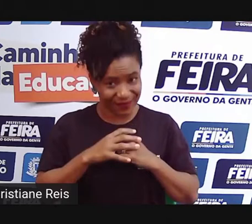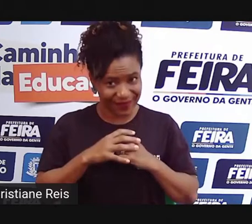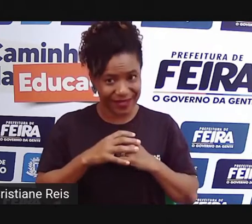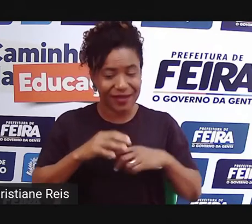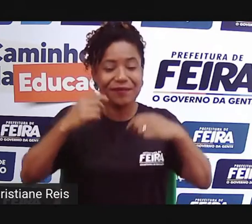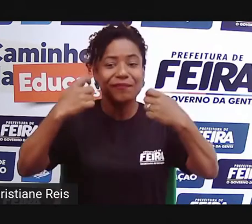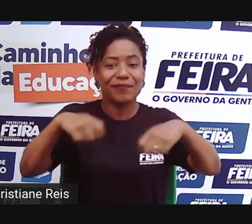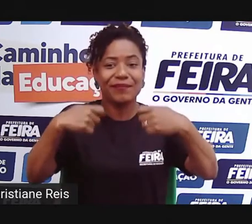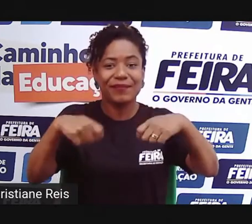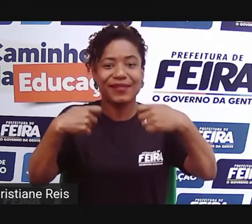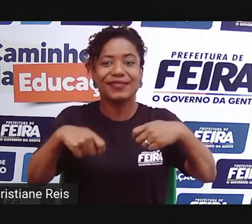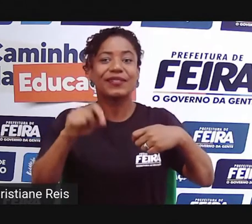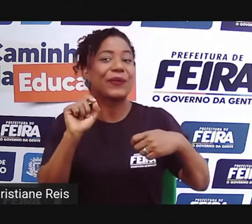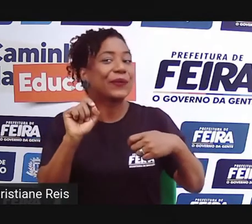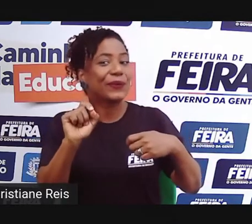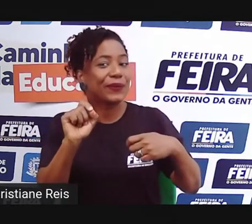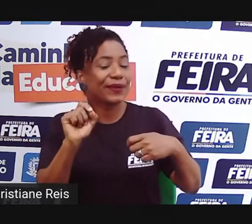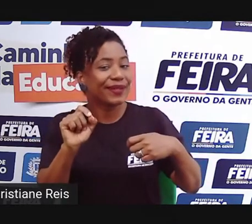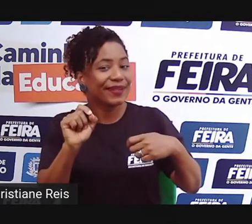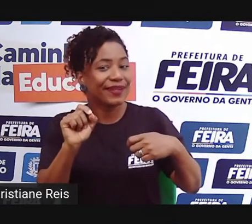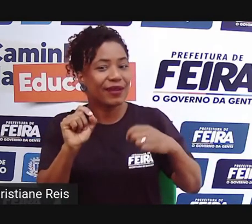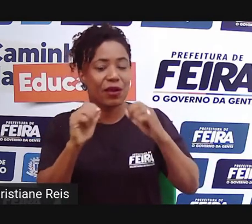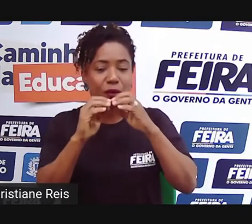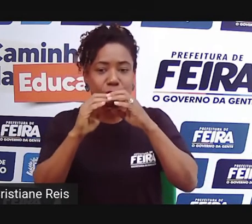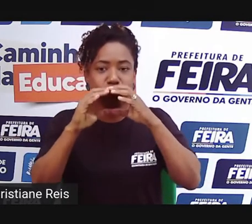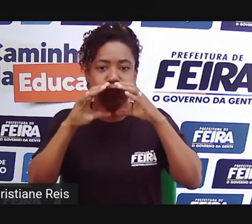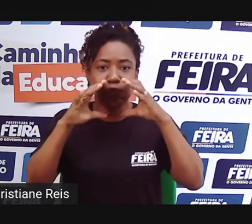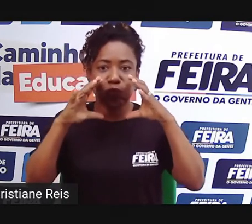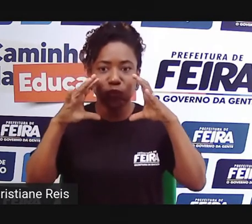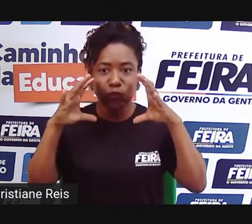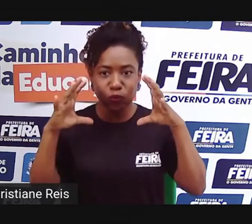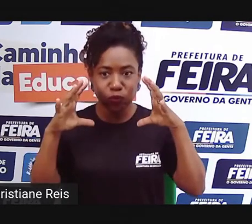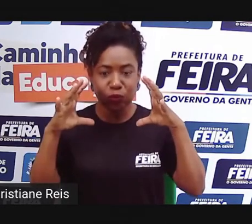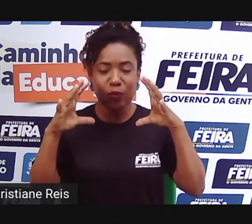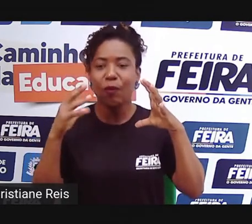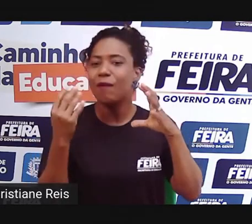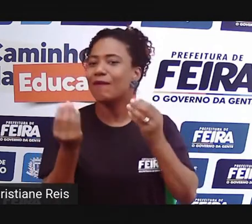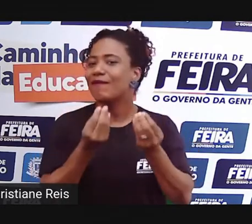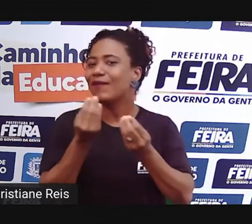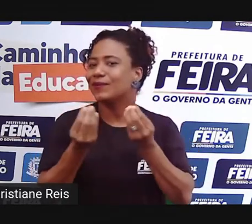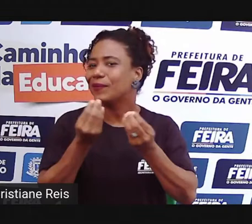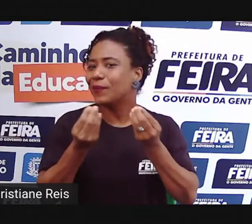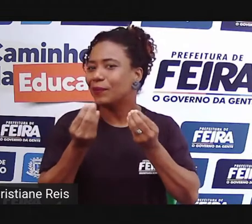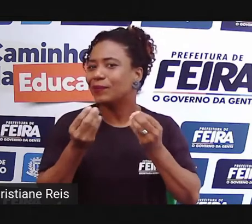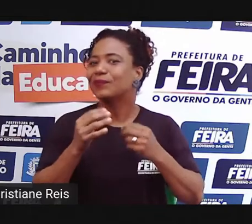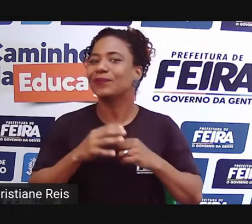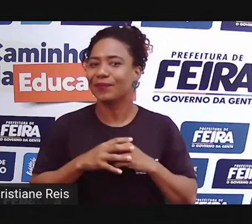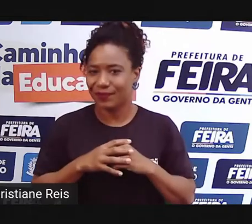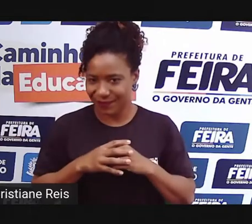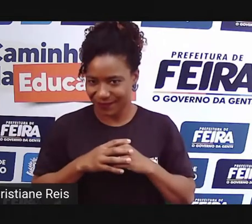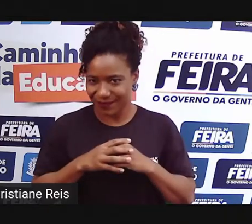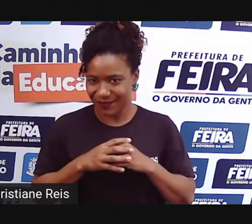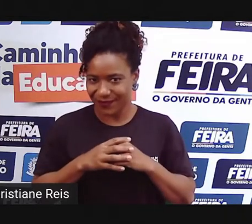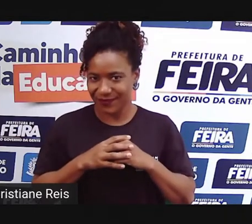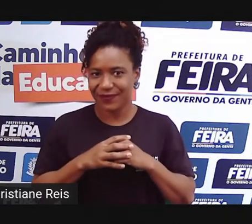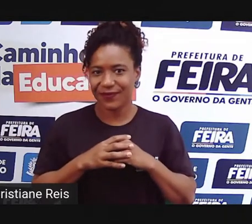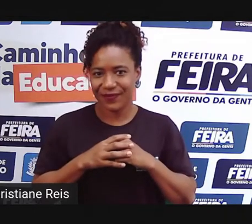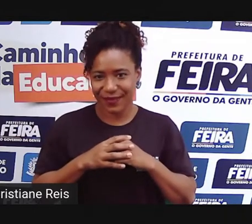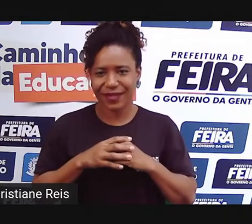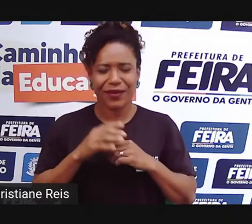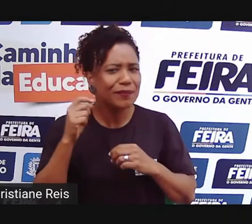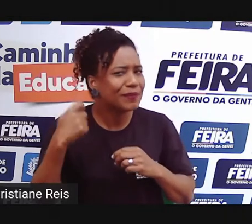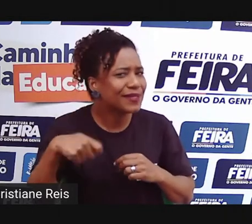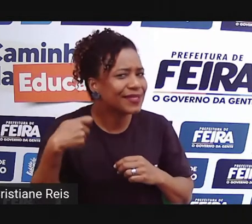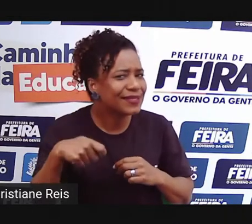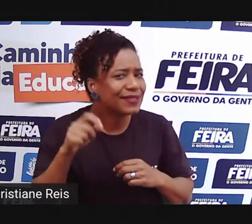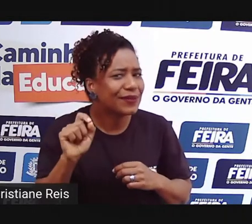precisa colocar para que essa bexiga fique cheia dessa forma. Não escutei. O quê?